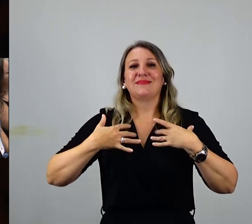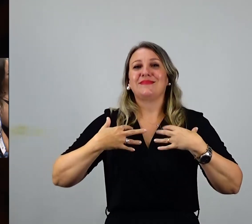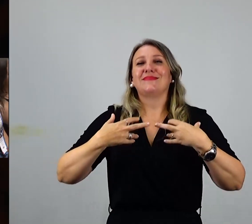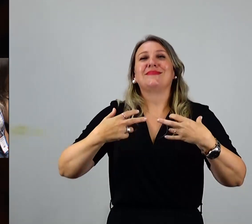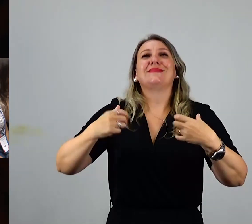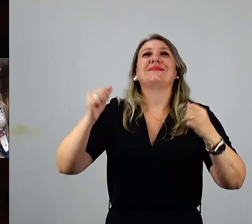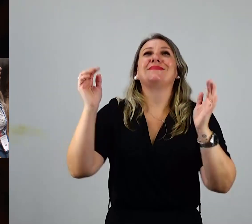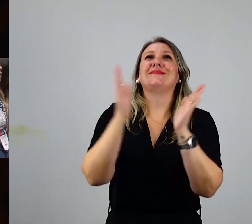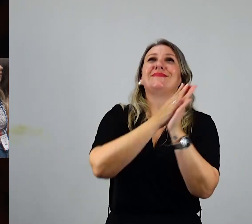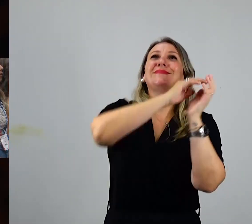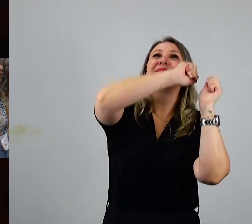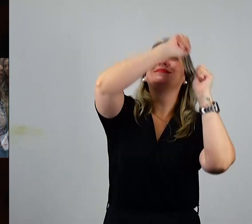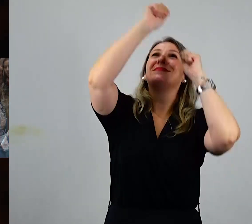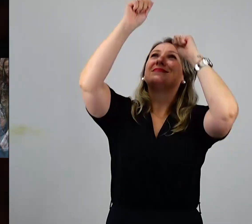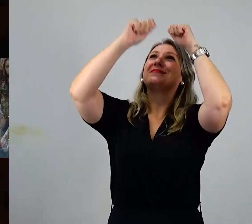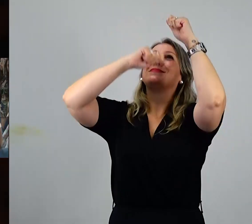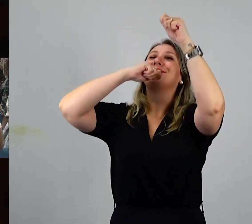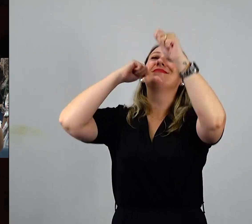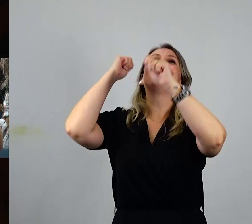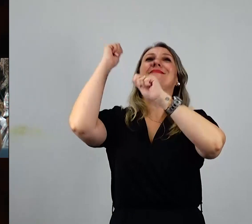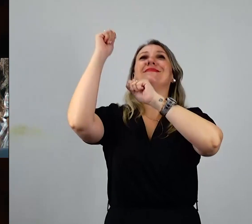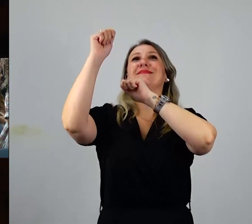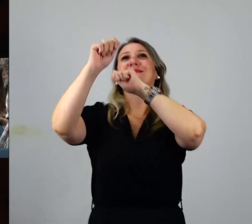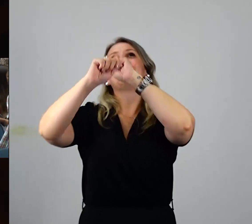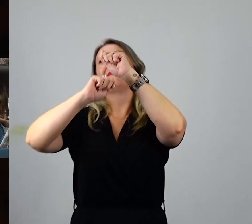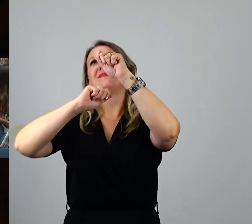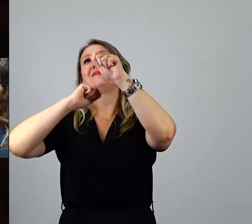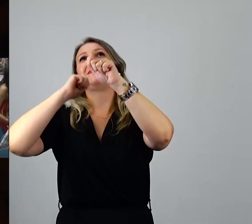Naquele dia, aleluia.